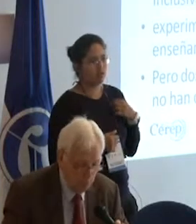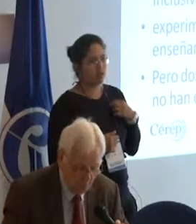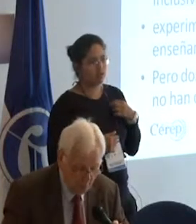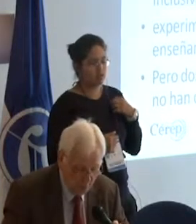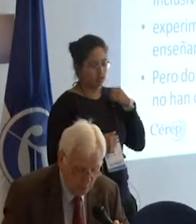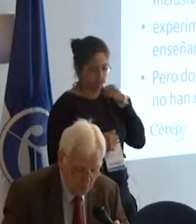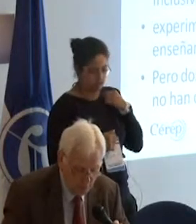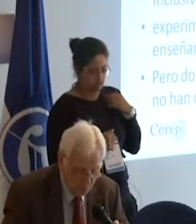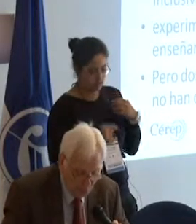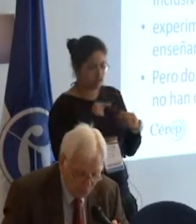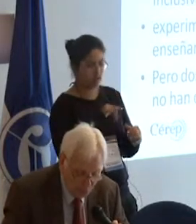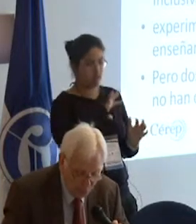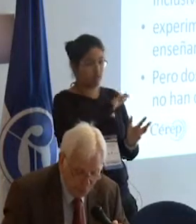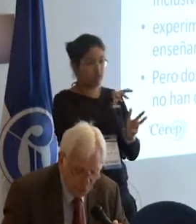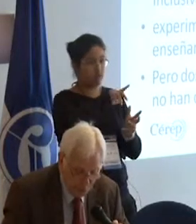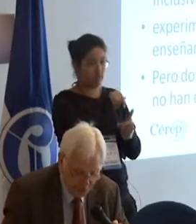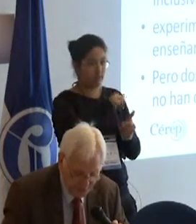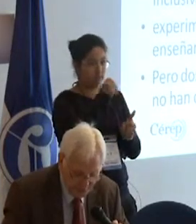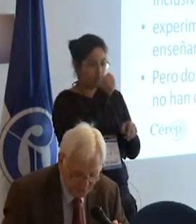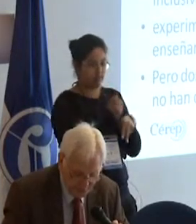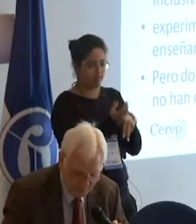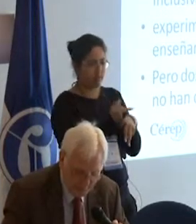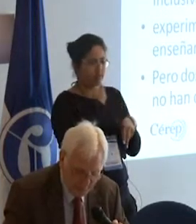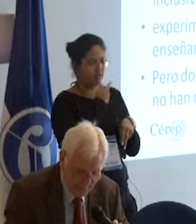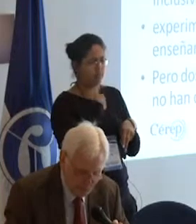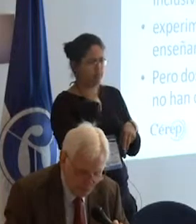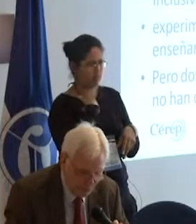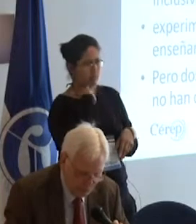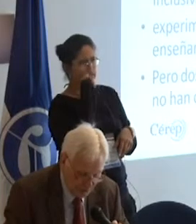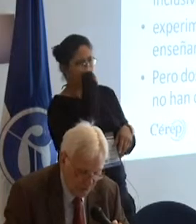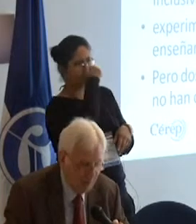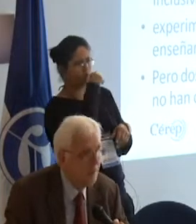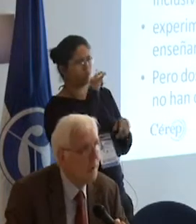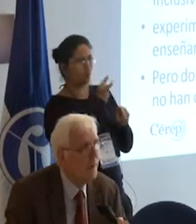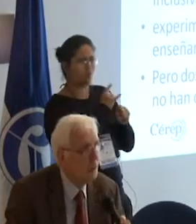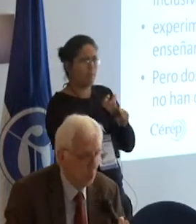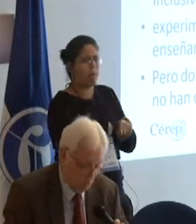que utilizo actualmente